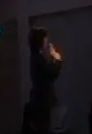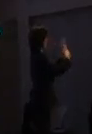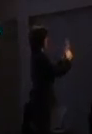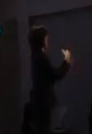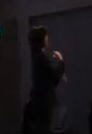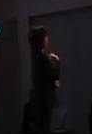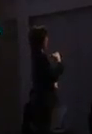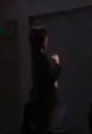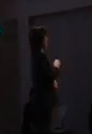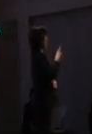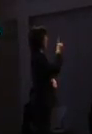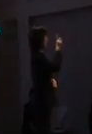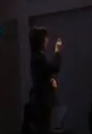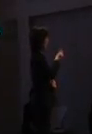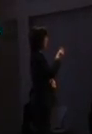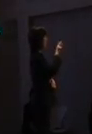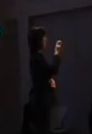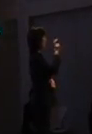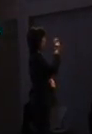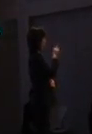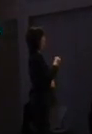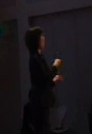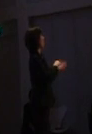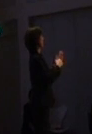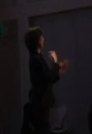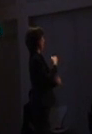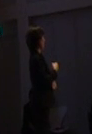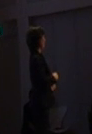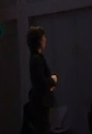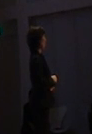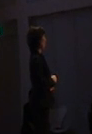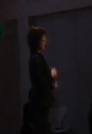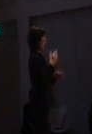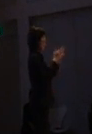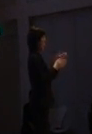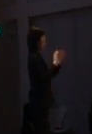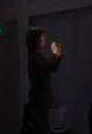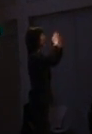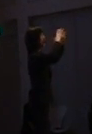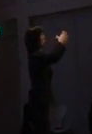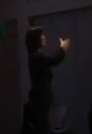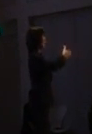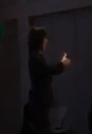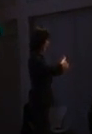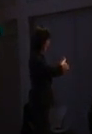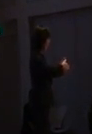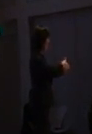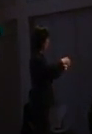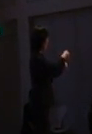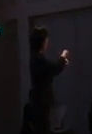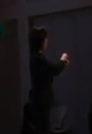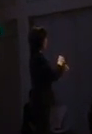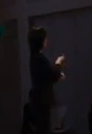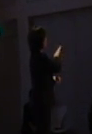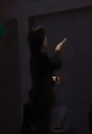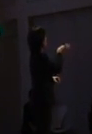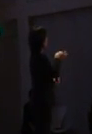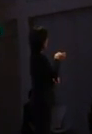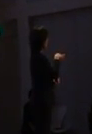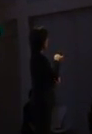のは、スポーツの世界は今パラリンピックの選手たちに一体何ができるかということを考えるわけですね。彼らの環境